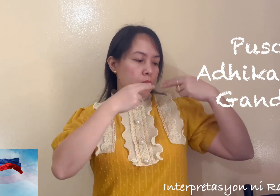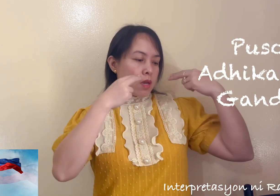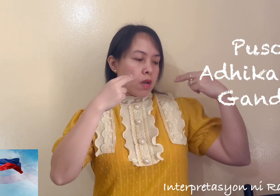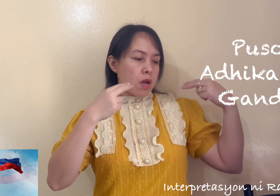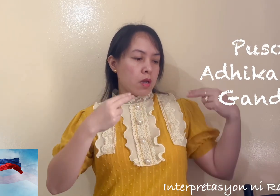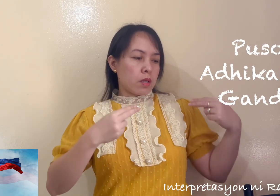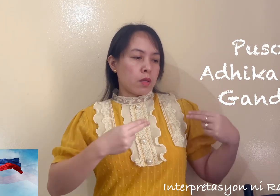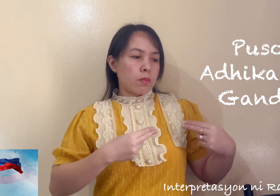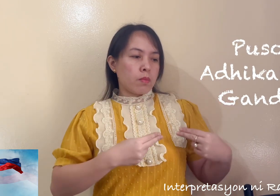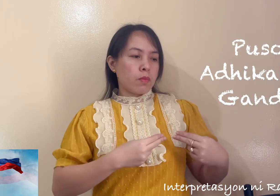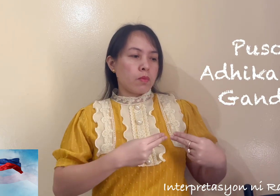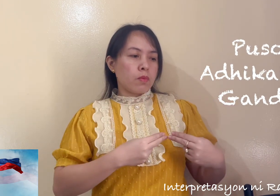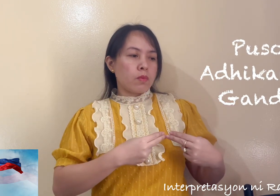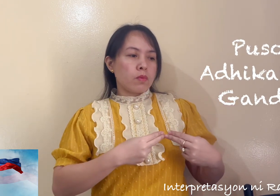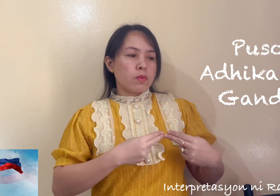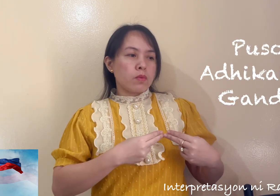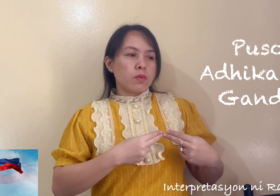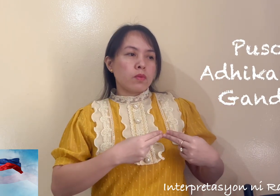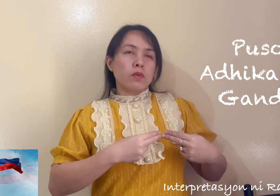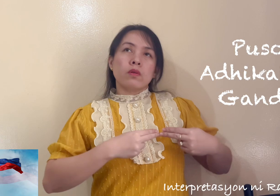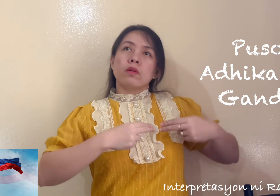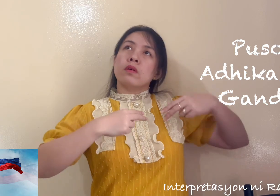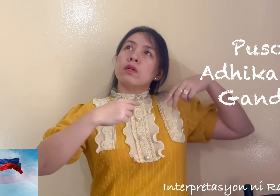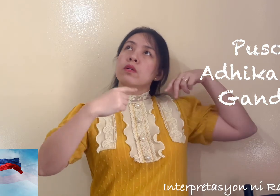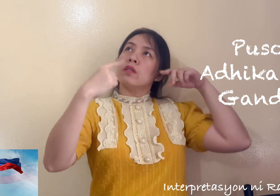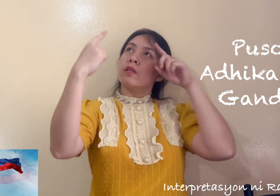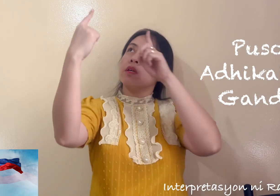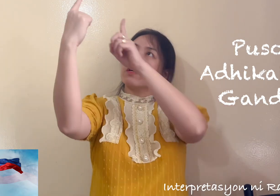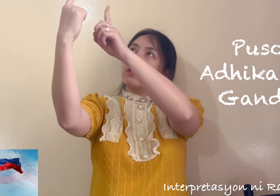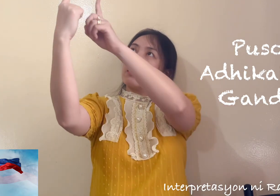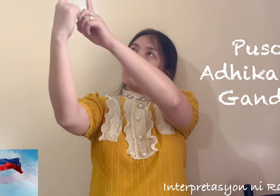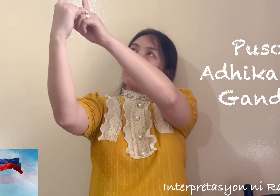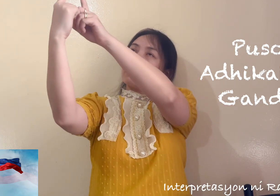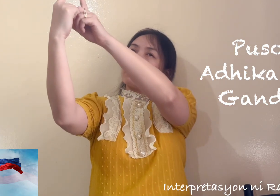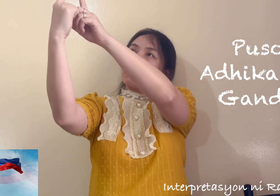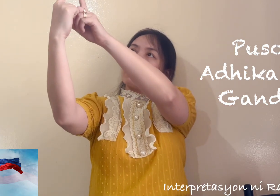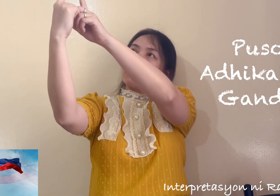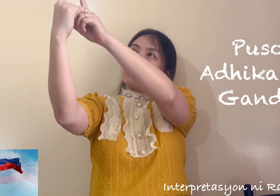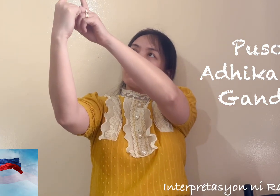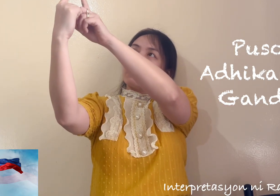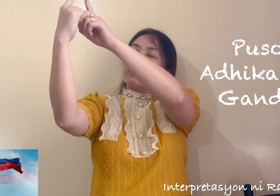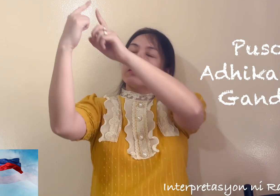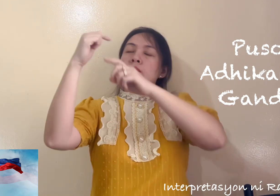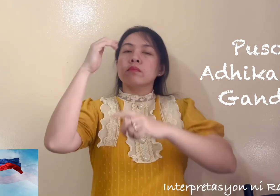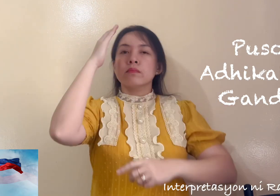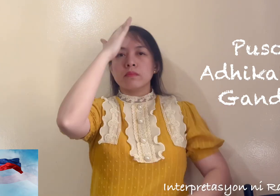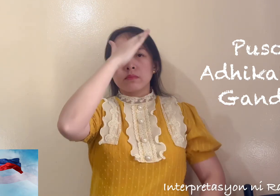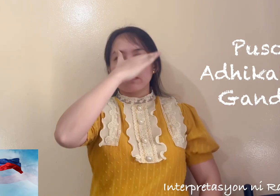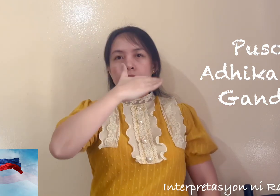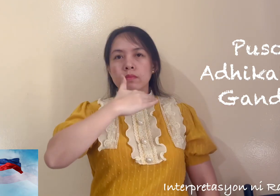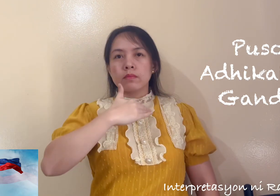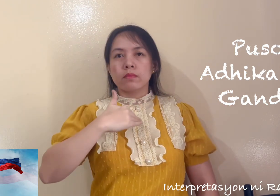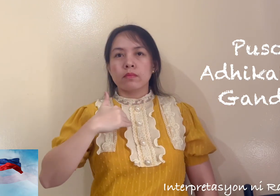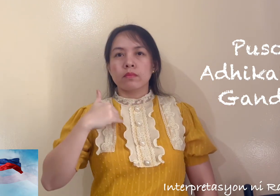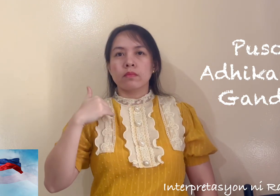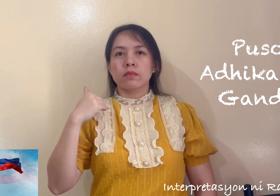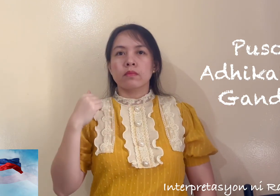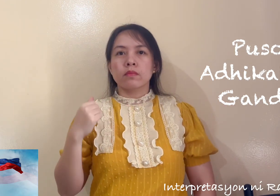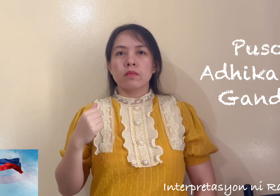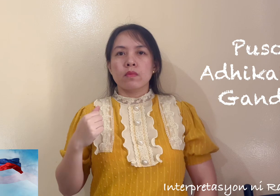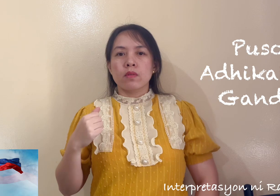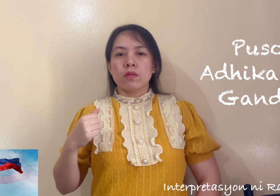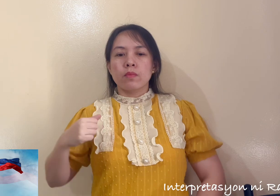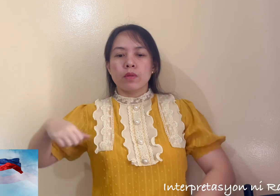Likas sa aking puso at ika'y ganda.